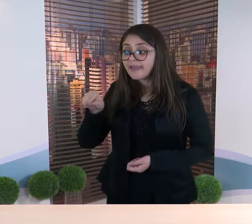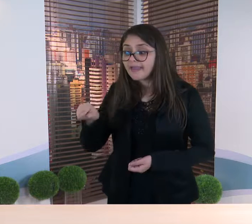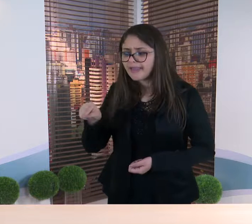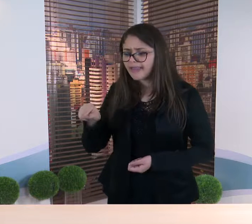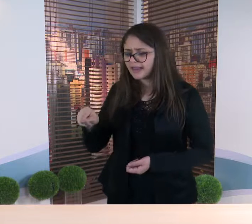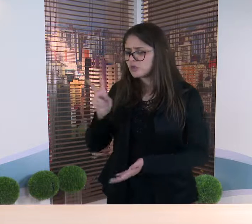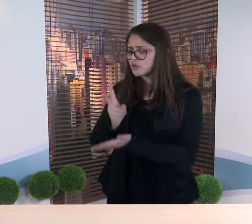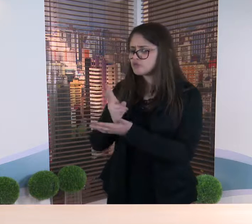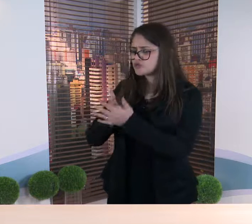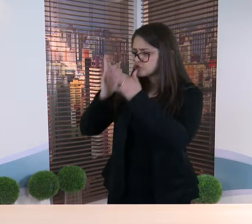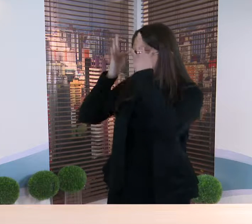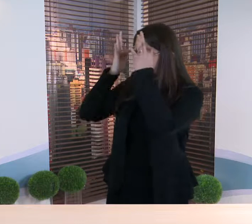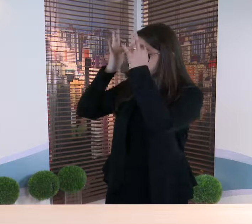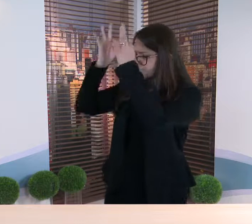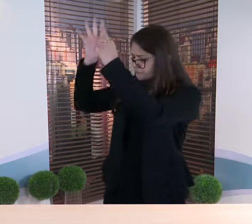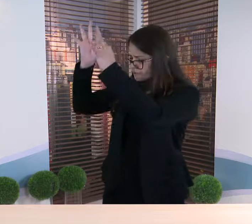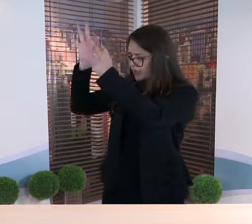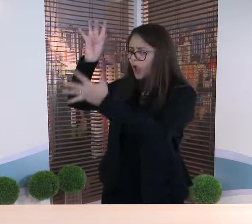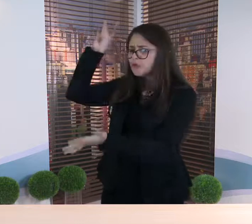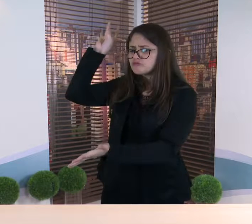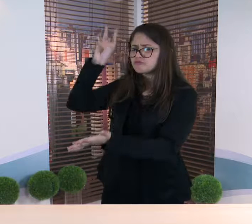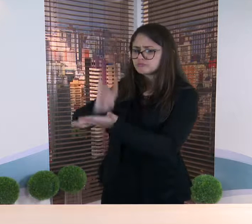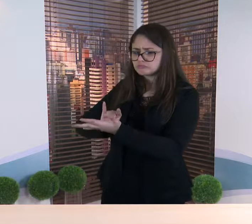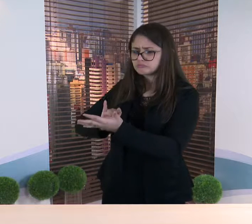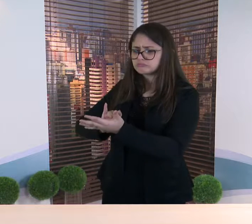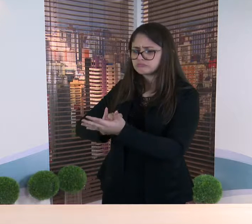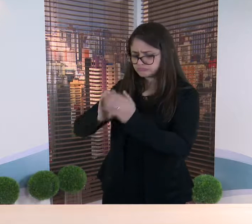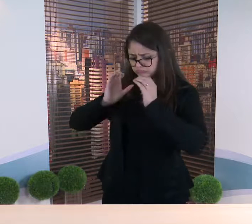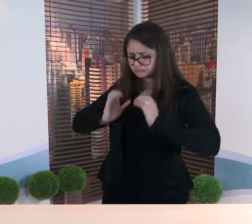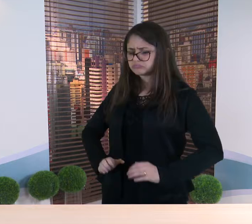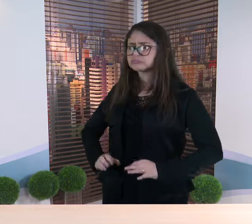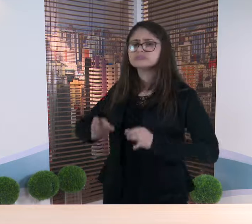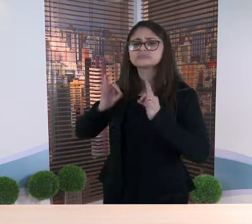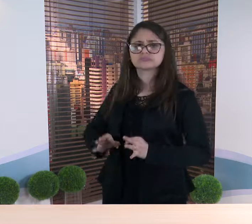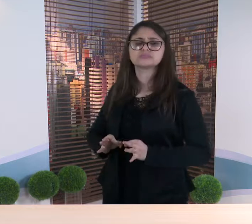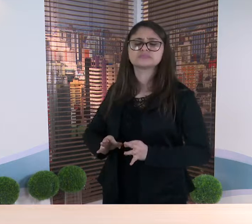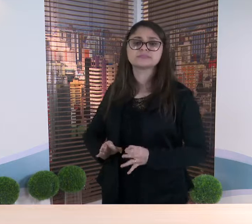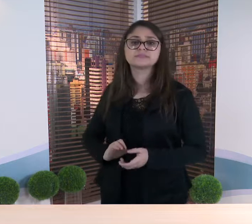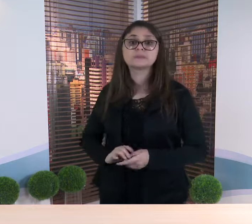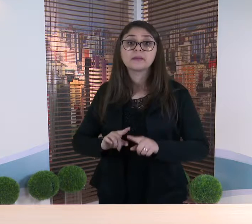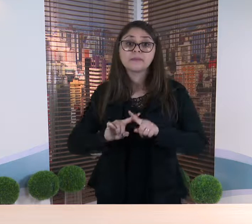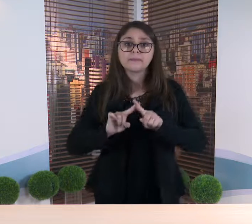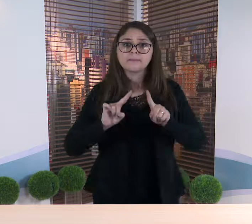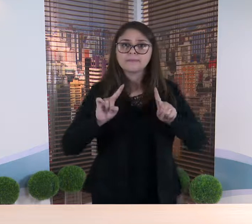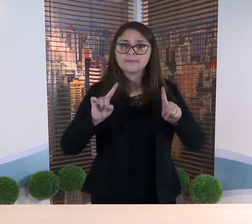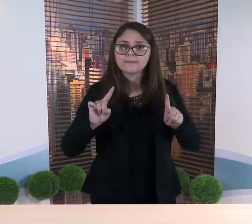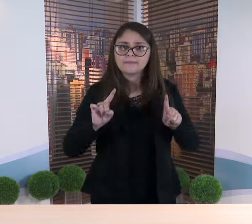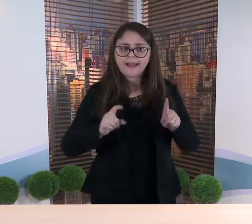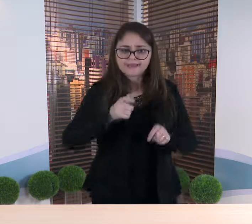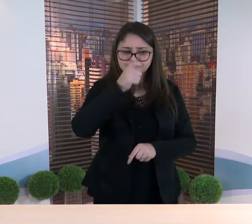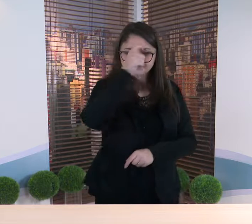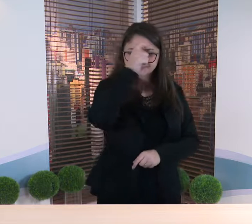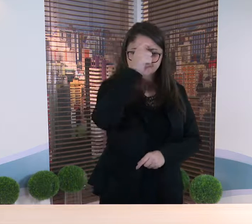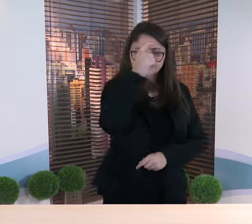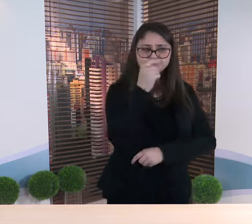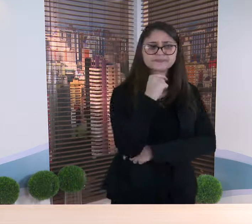a fidelidade e confirma a sua integridade. No entanto, o adversário levanta uma nova